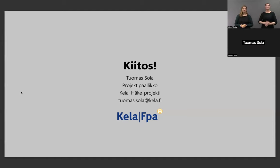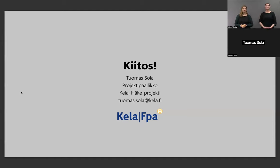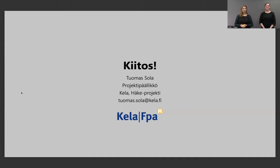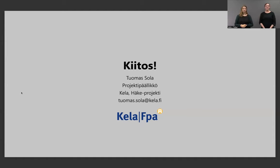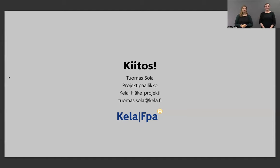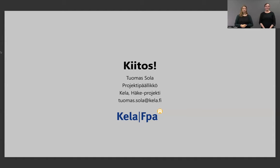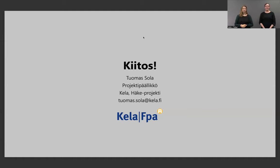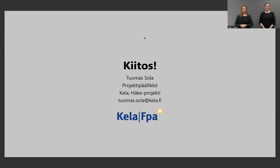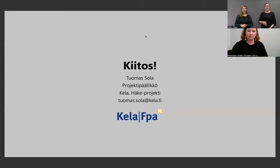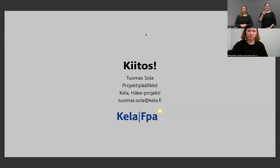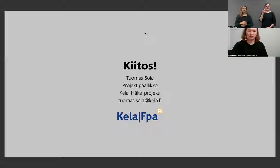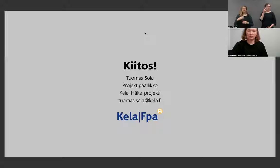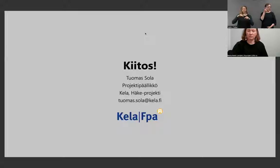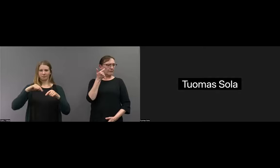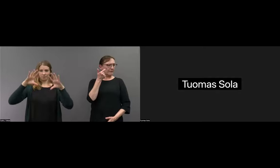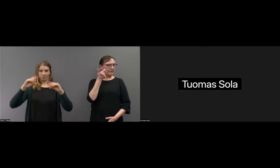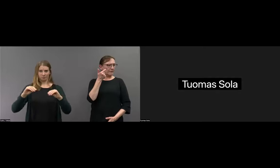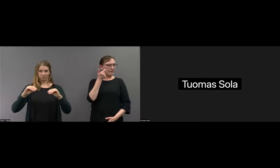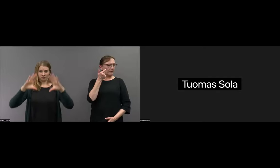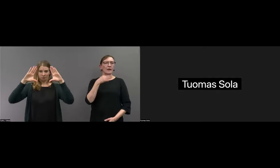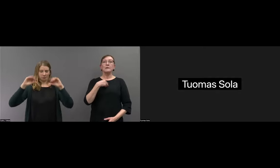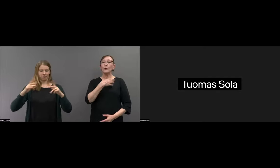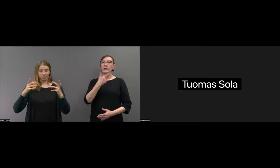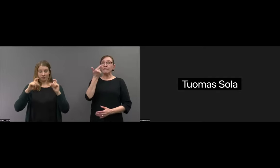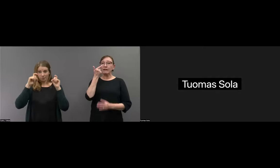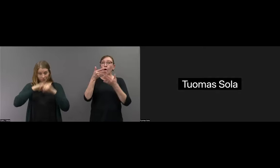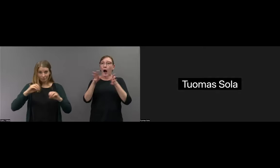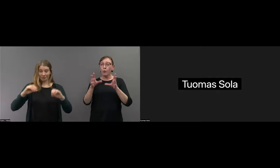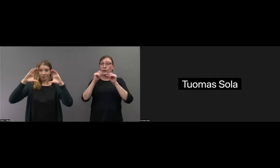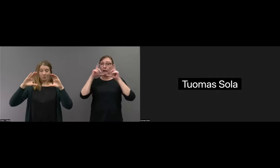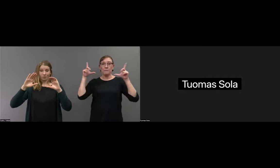Pistän taas videonkin, ei se suostu pysymään päällä. Nommin.